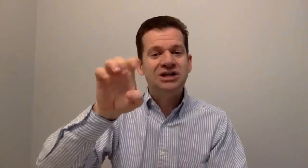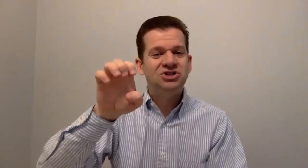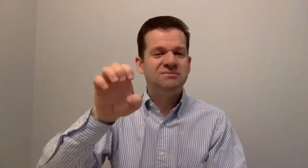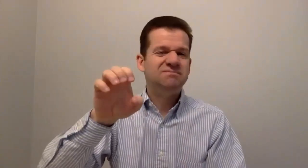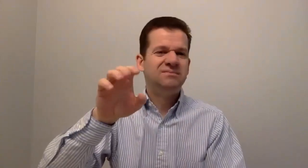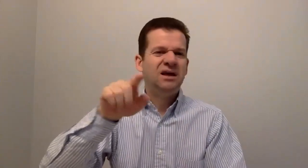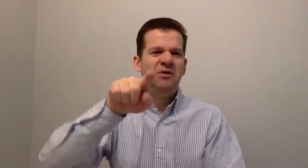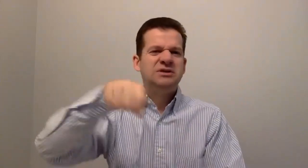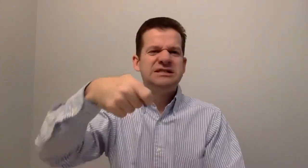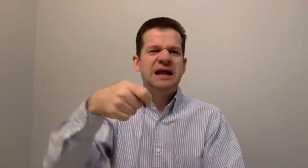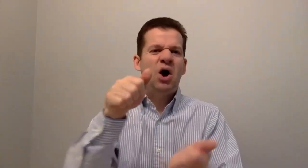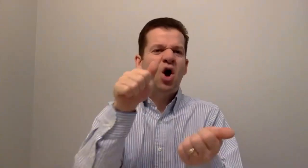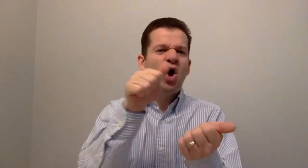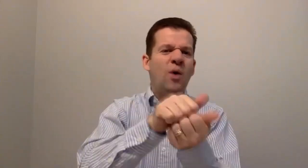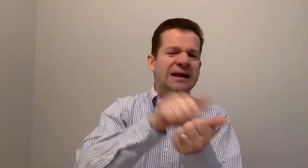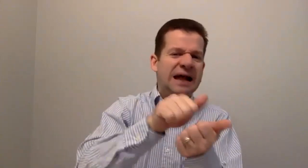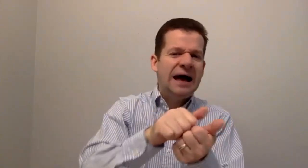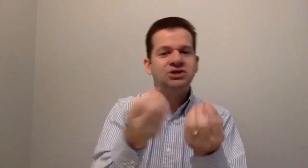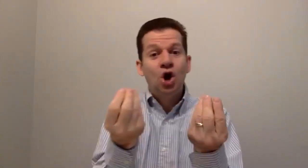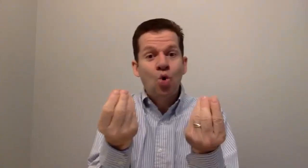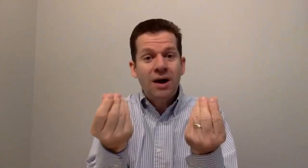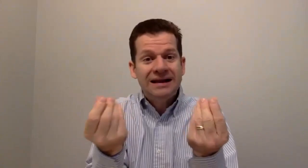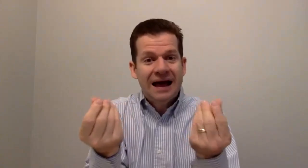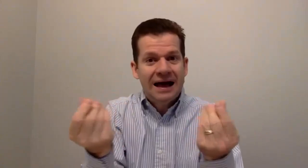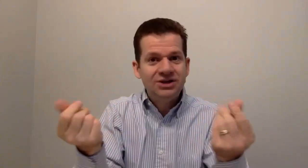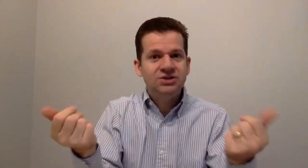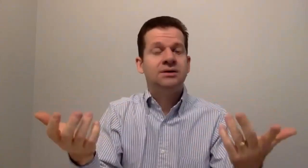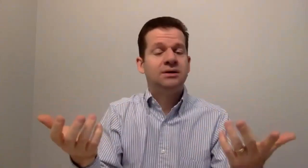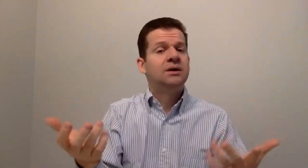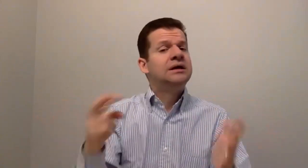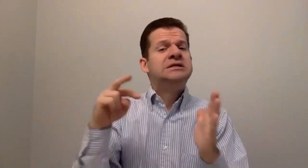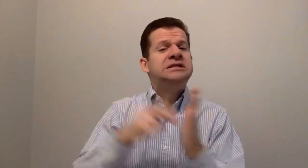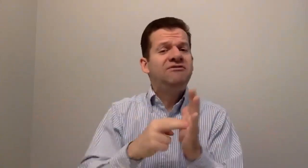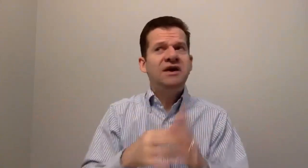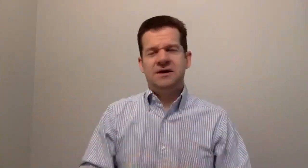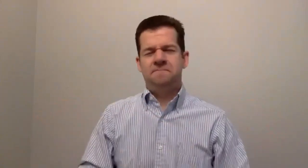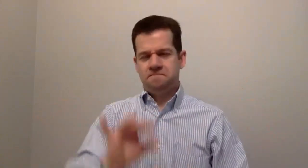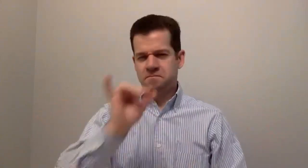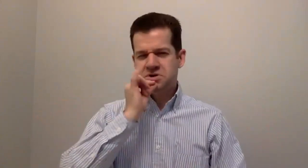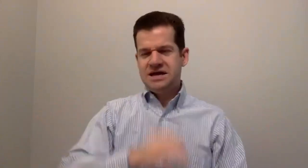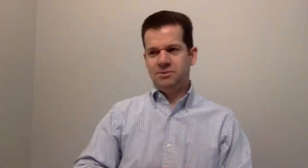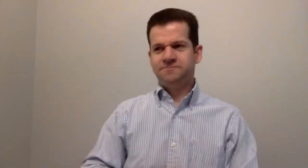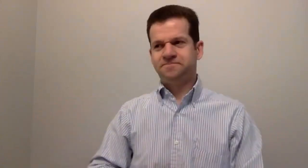Qualidade. Você sinal qualidade, qualidade. Significa, por exemplo,